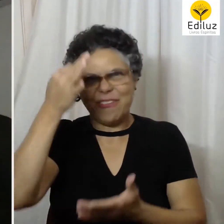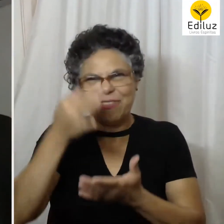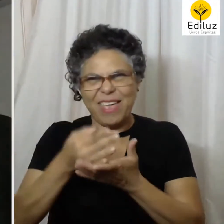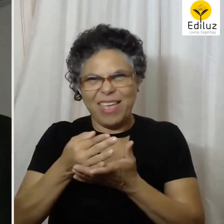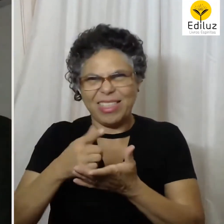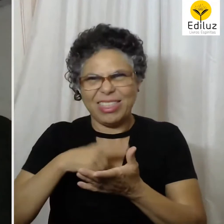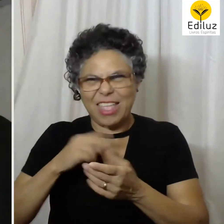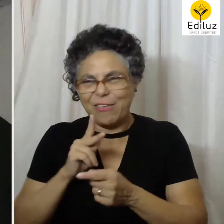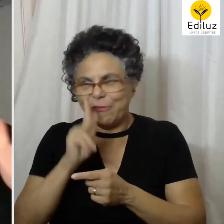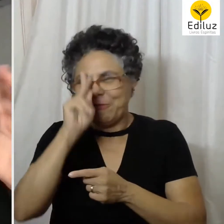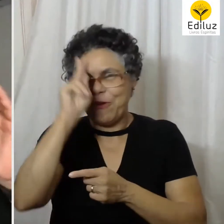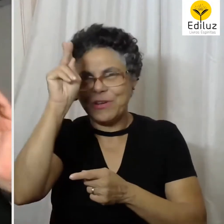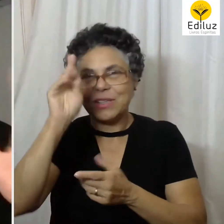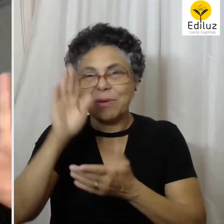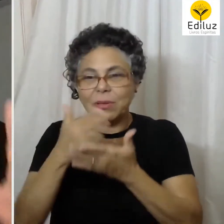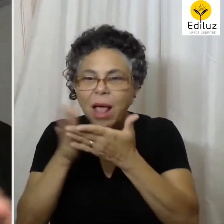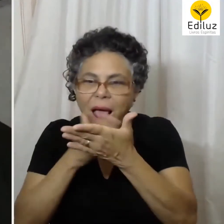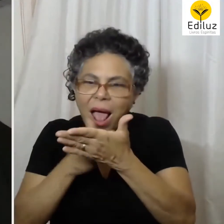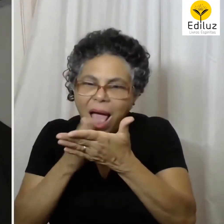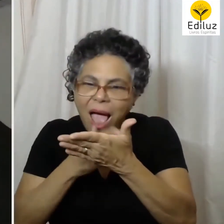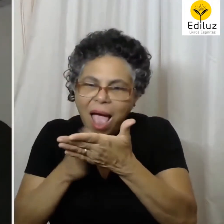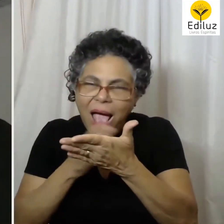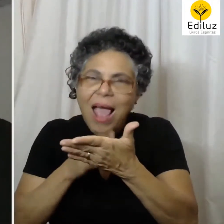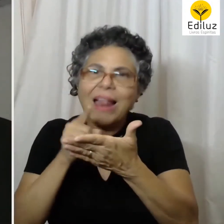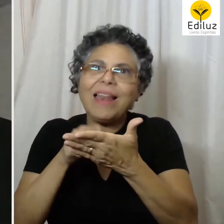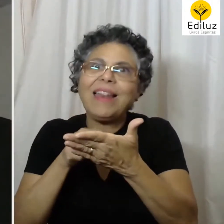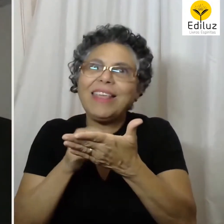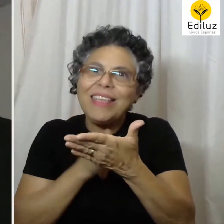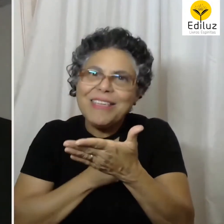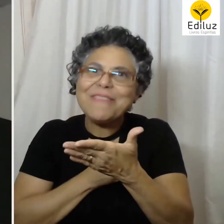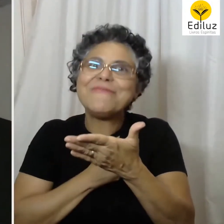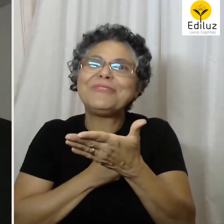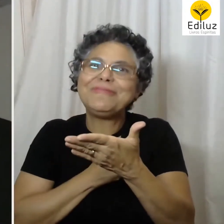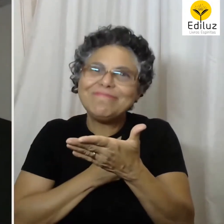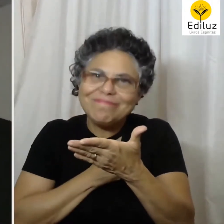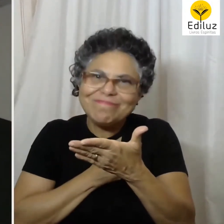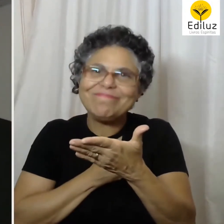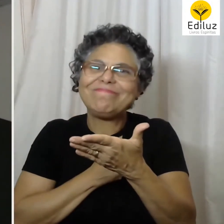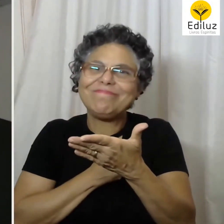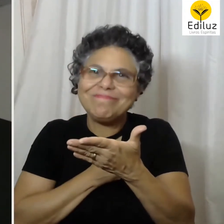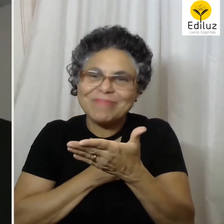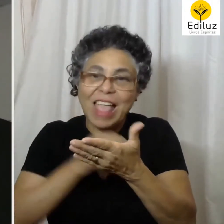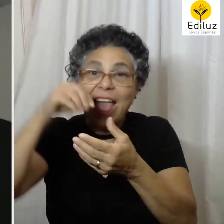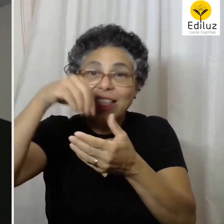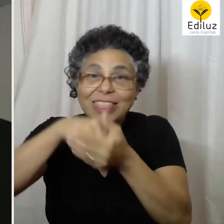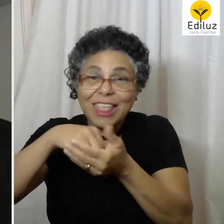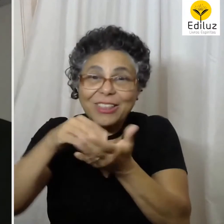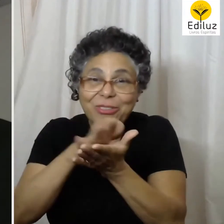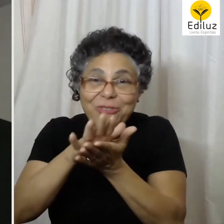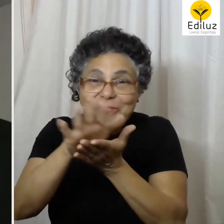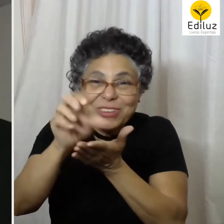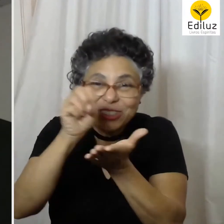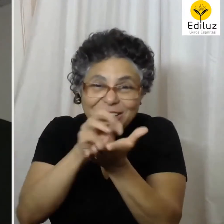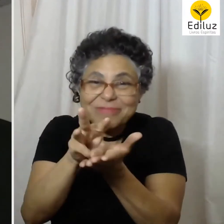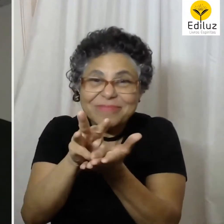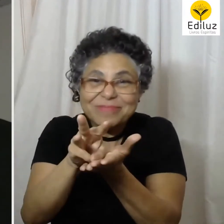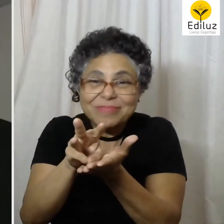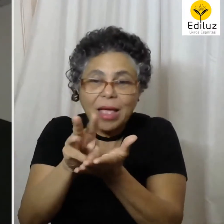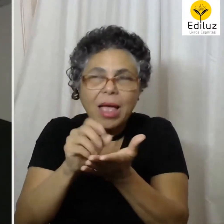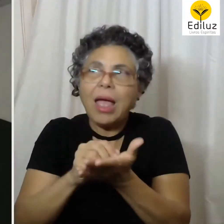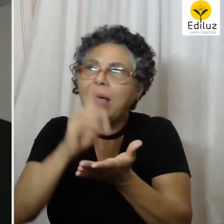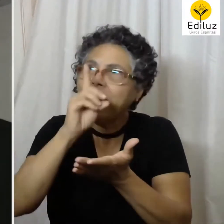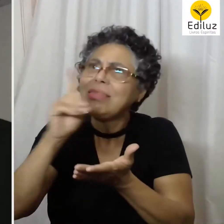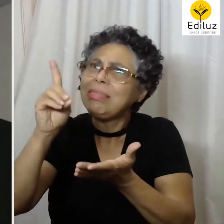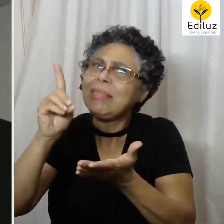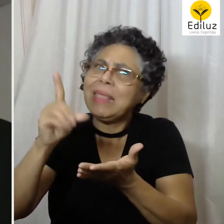científicos, como disse Fenelon, nos preâmbulos do Evangelho segundo o Espiritismo. E a gente vê, poxa, Deus realmente